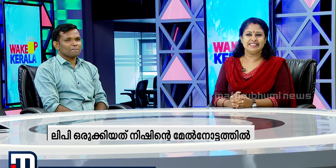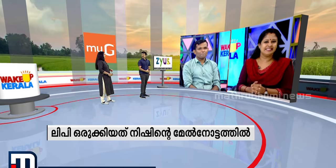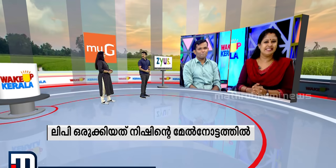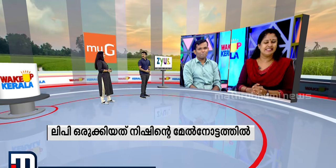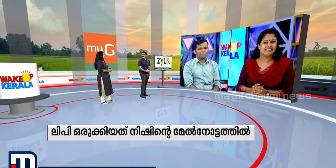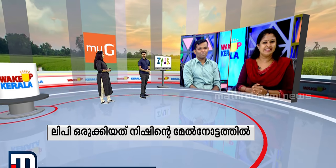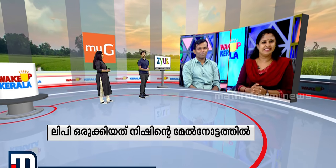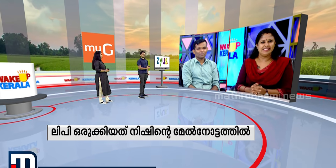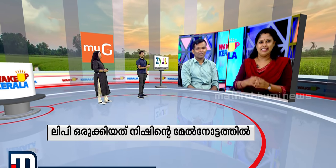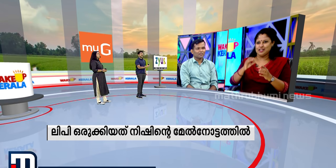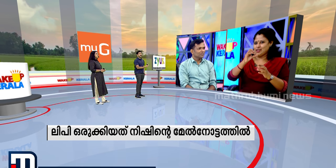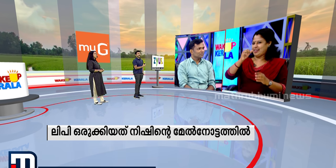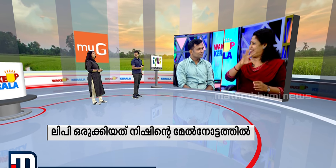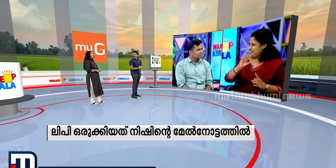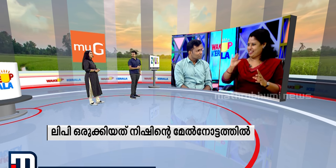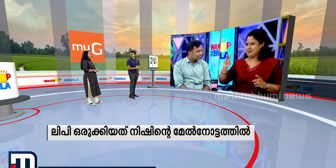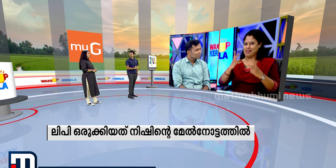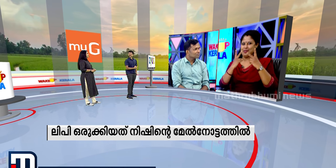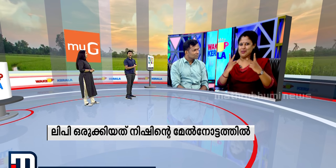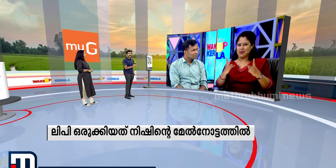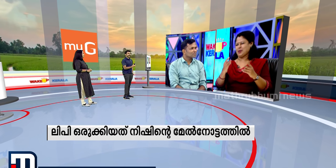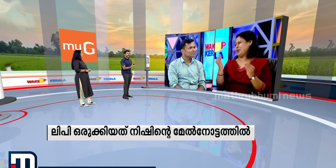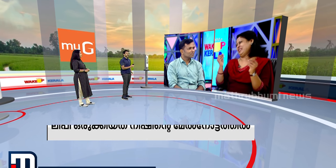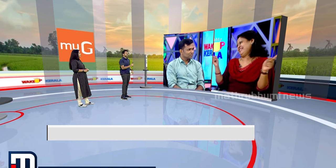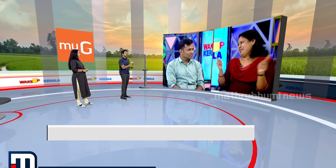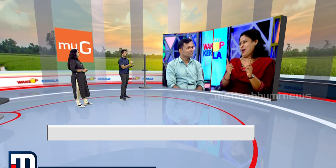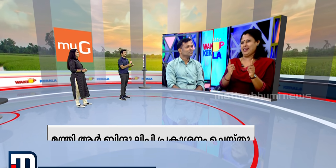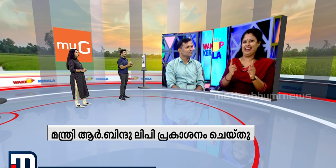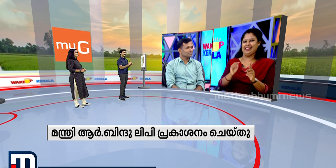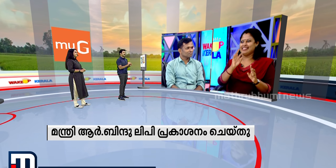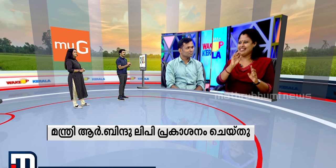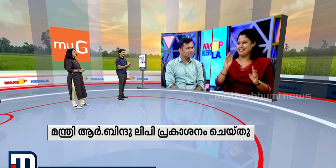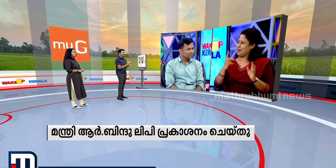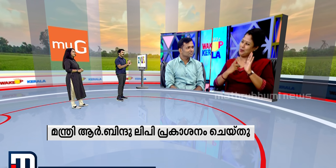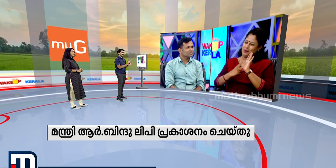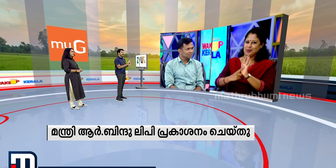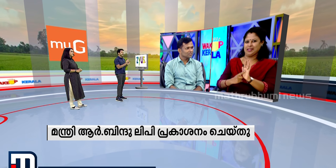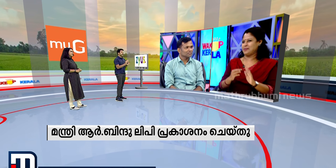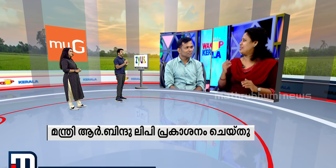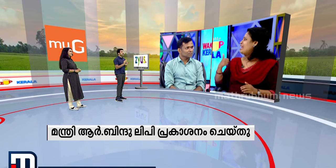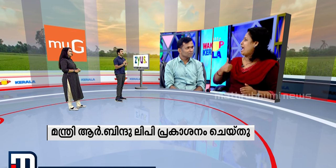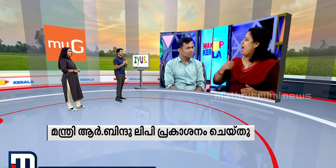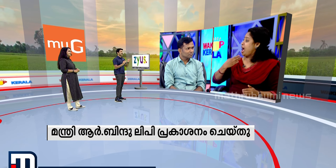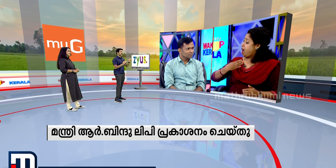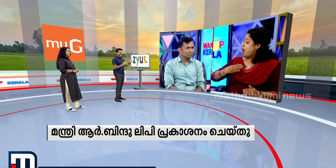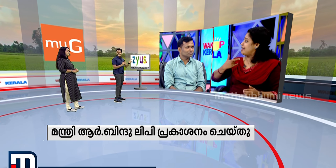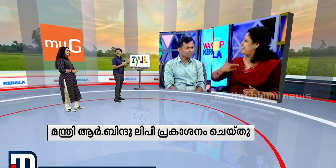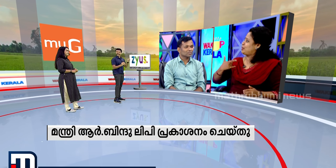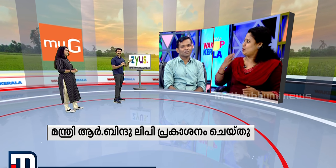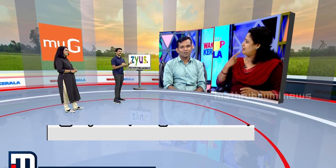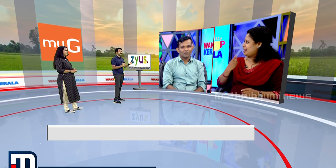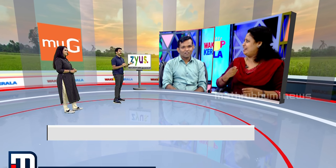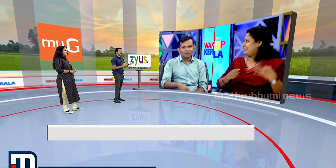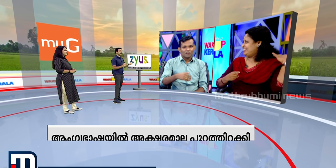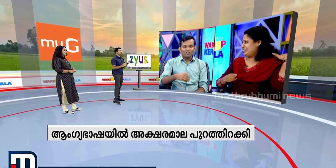നമുക്ക് അക്ഷരമാല ഒന്ന് നമുക്ക് സമയം കുറച്ച് കുറവായതുകൊണ്ട് തന്നെ വളരെ പെട്ടെന്ന് അക്ഷരമാല ഒന്ന് കണ്ടാൽ കൊള്ളായിരുന്നു ആ ഈ ഊ അതൊക്കെ എങ്ങനെയാണ്